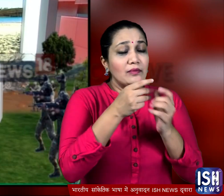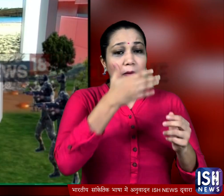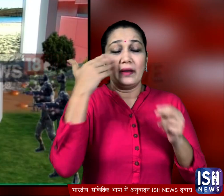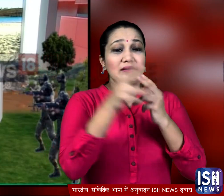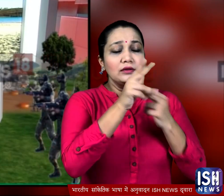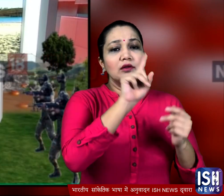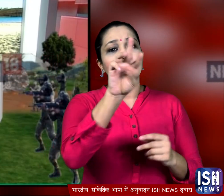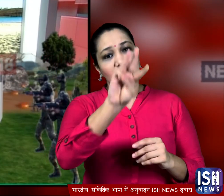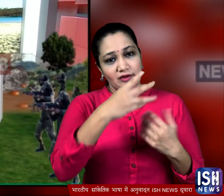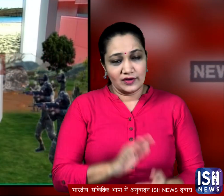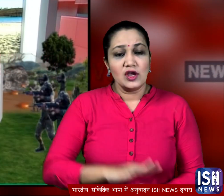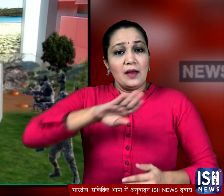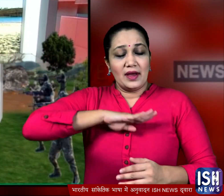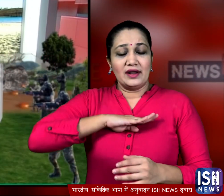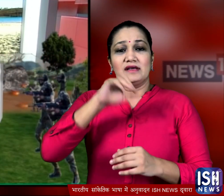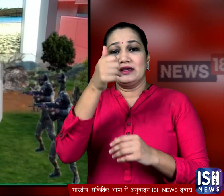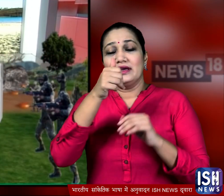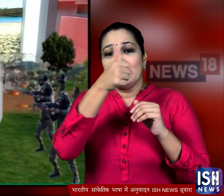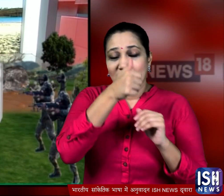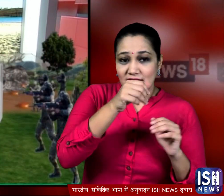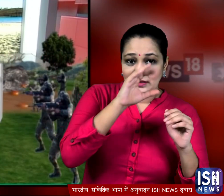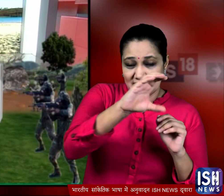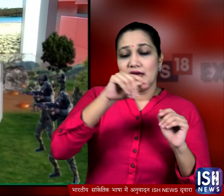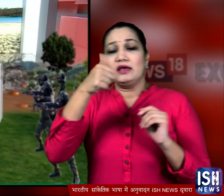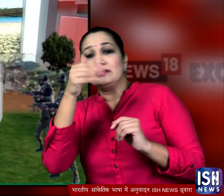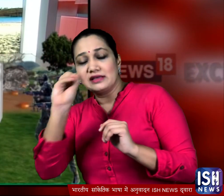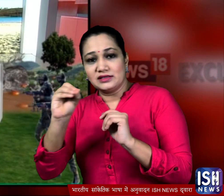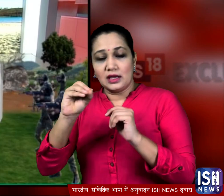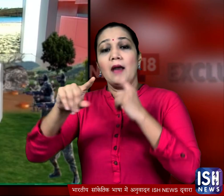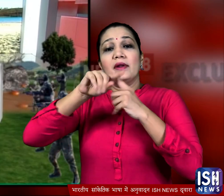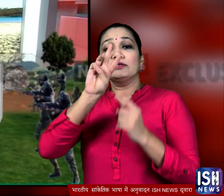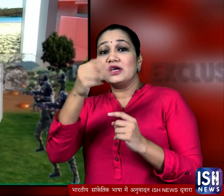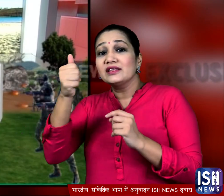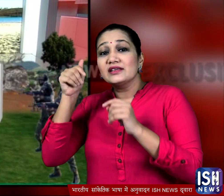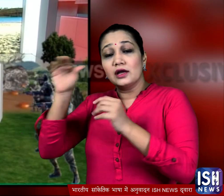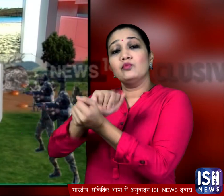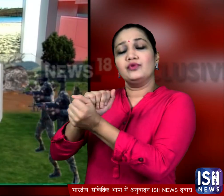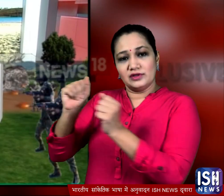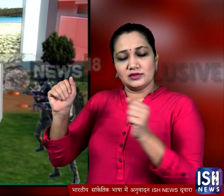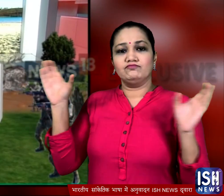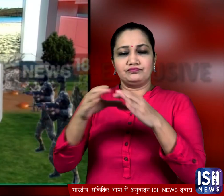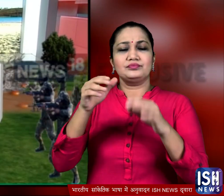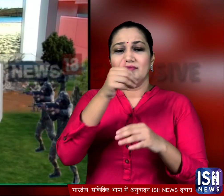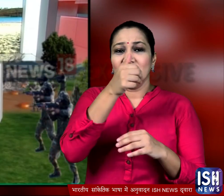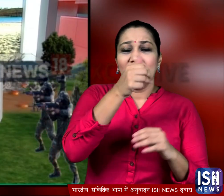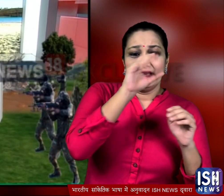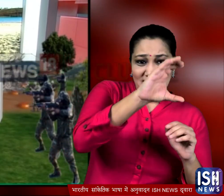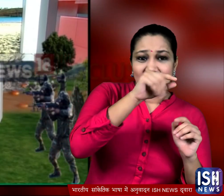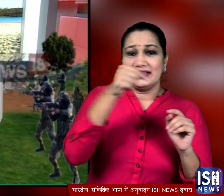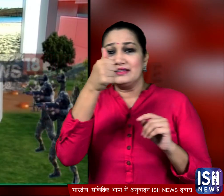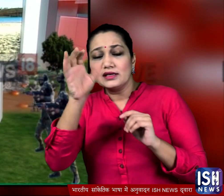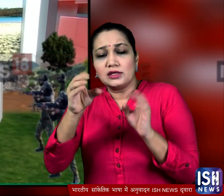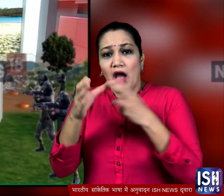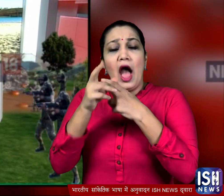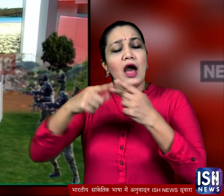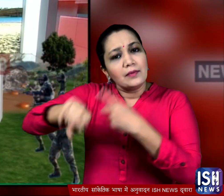इस कार्रवाई में महाराष्ट्र के C60 कमांडो के साथ छत्तीसगढ़ पुलिस भी शामिल रही। C60 कमांडो को घने जंगलों और पहाड़ी